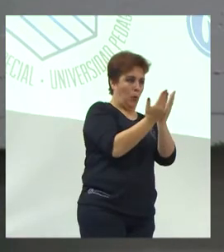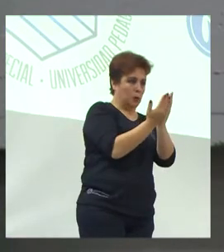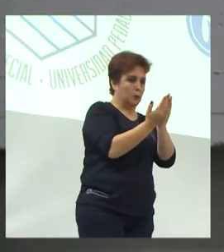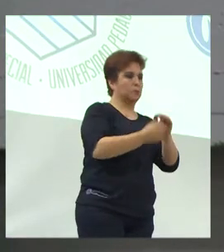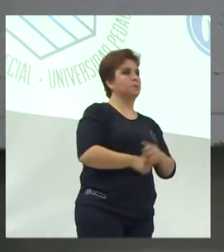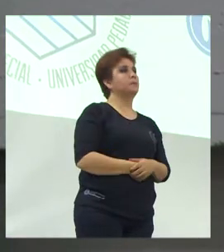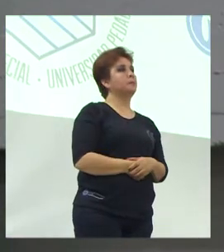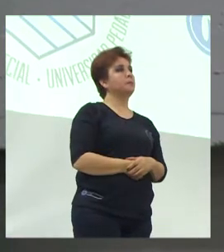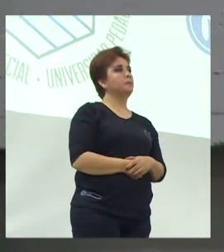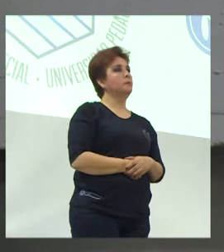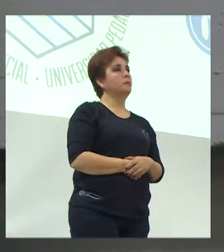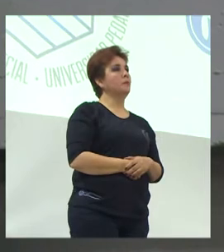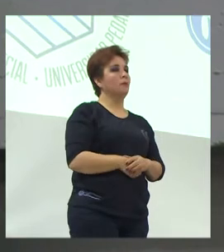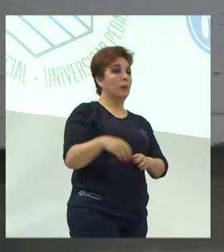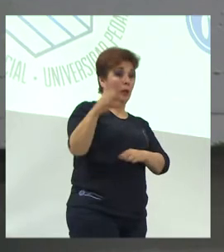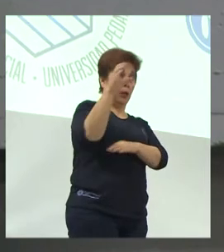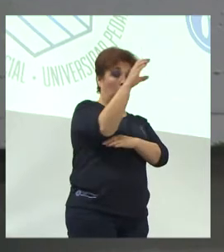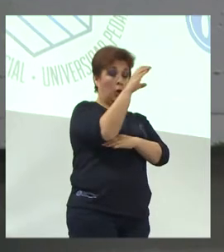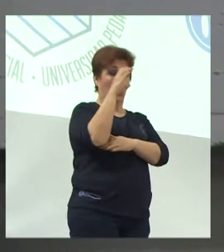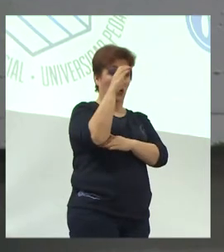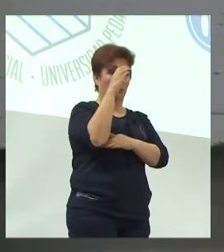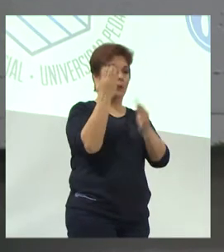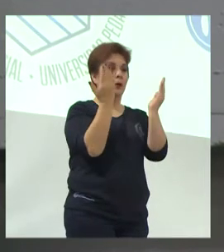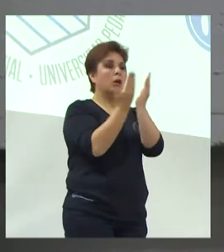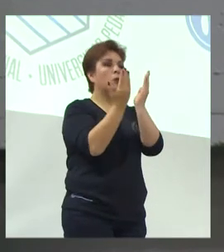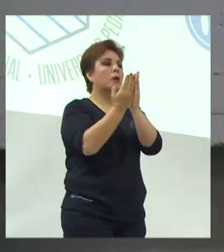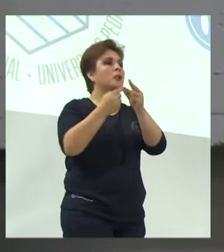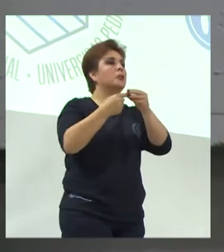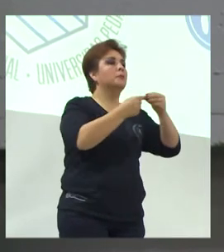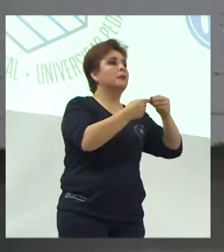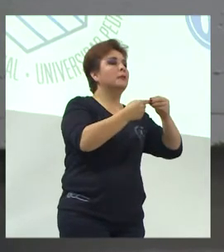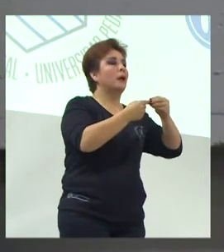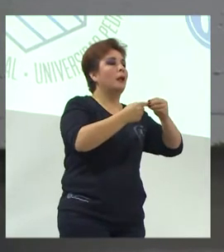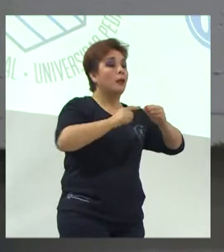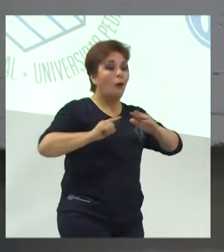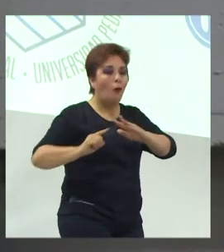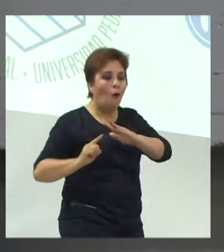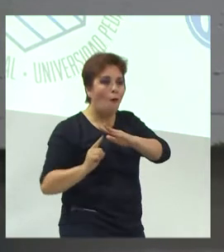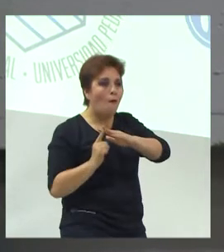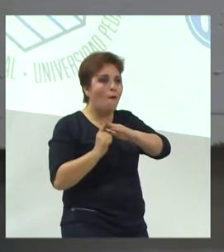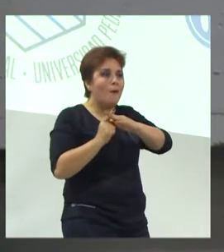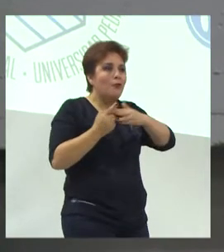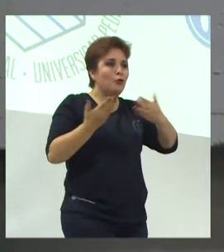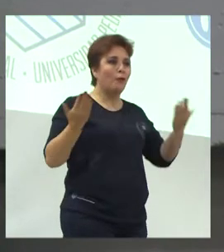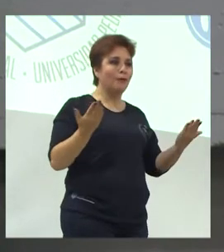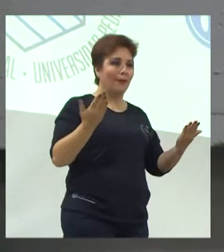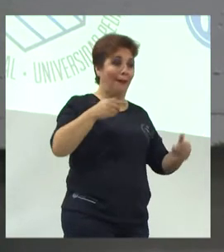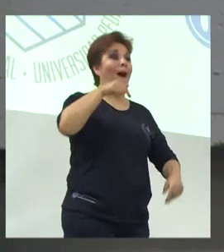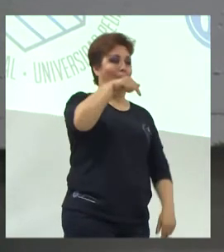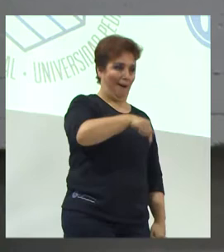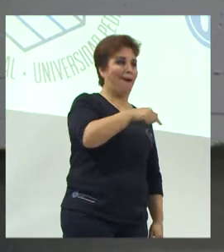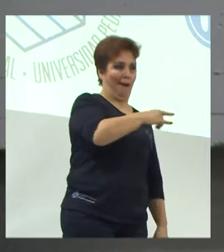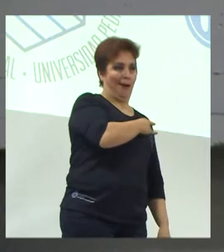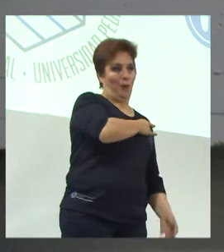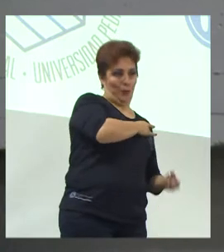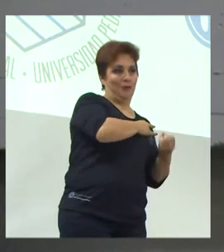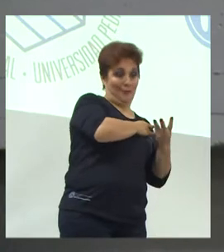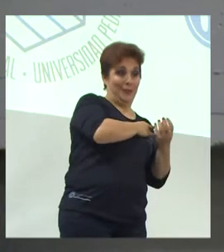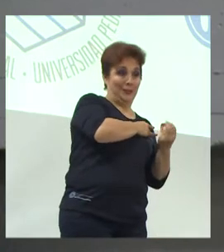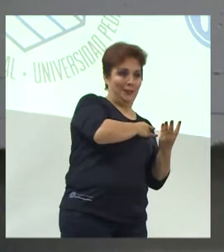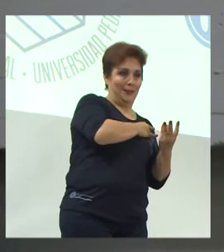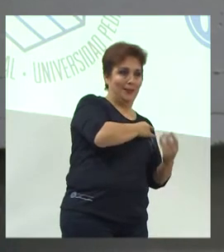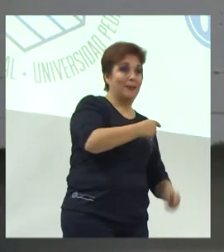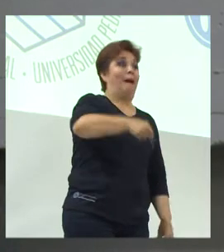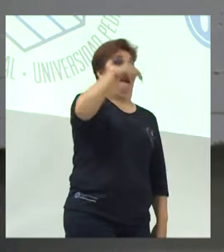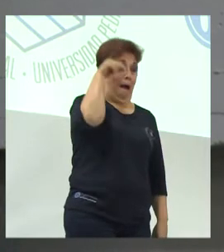colombia la educación especial surgió en el seno de la universidad pedagógica nacional aquí